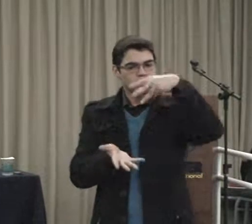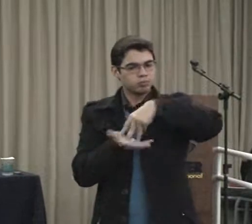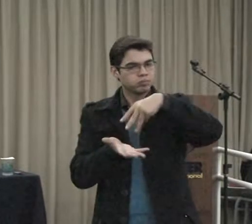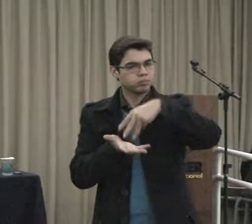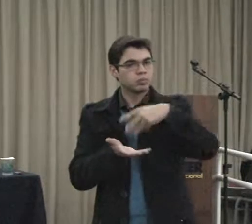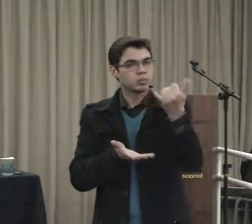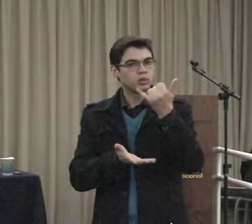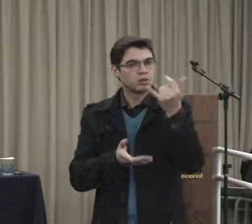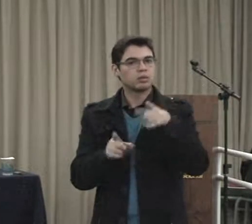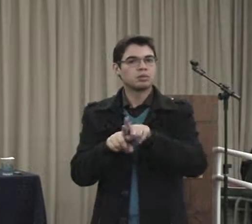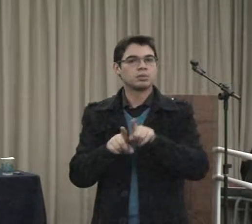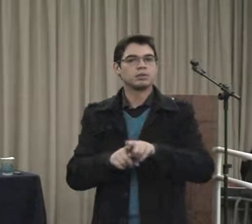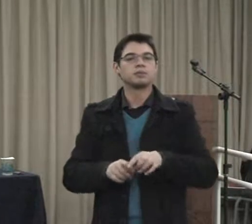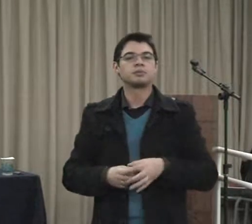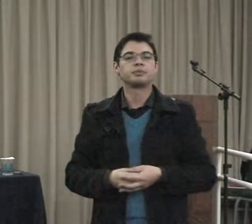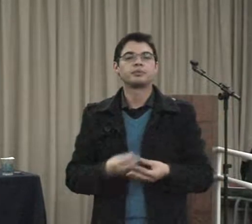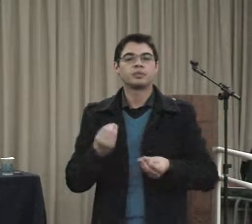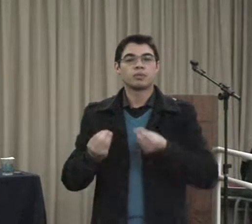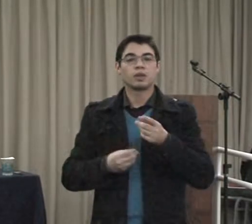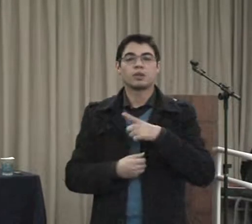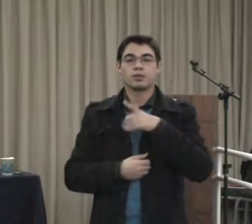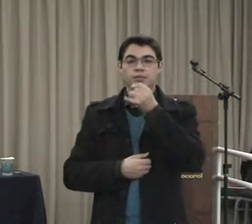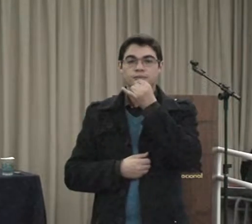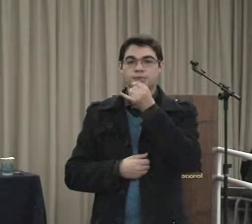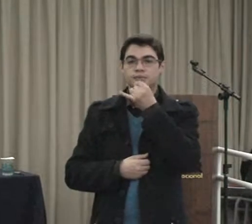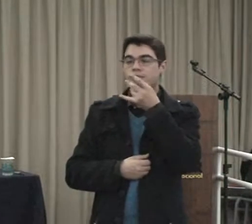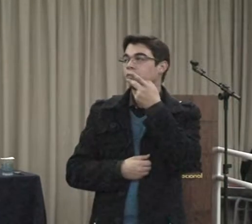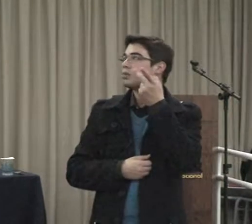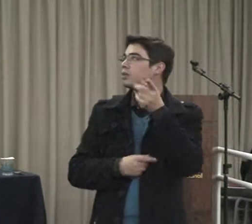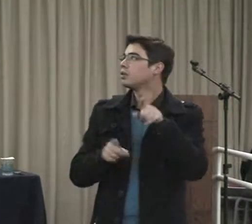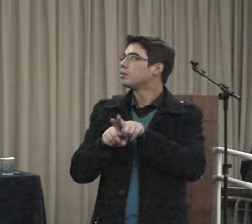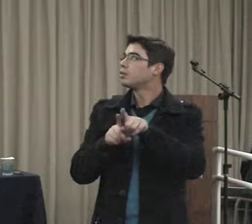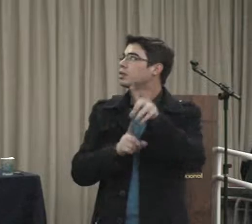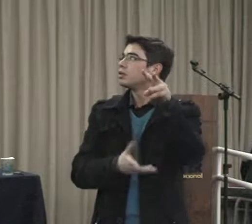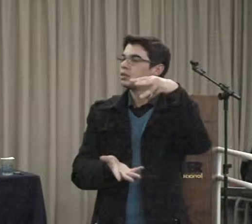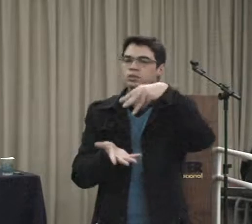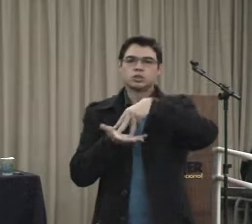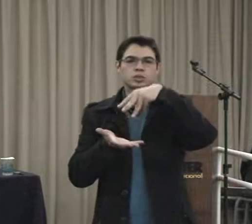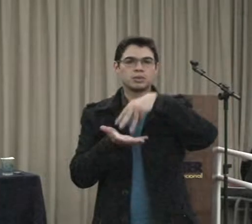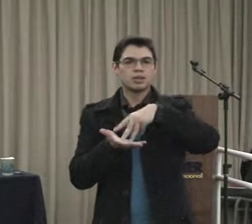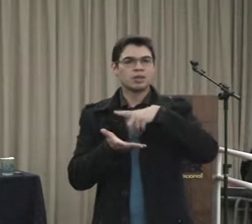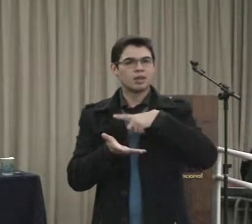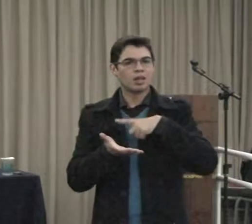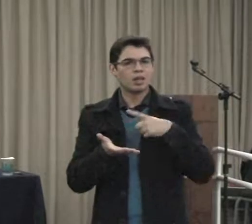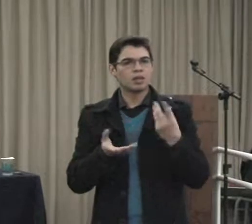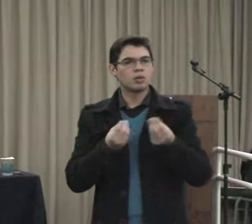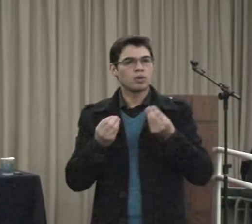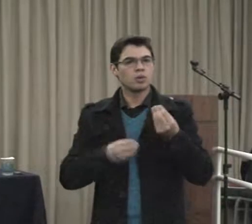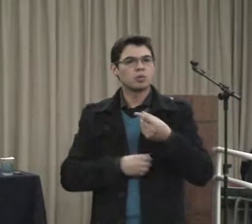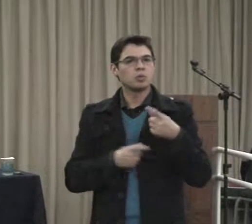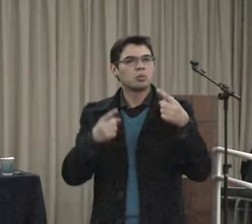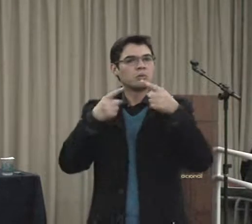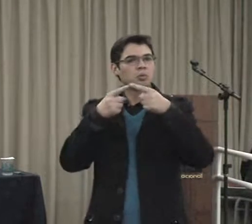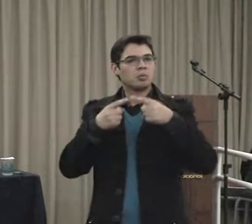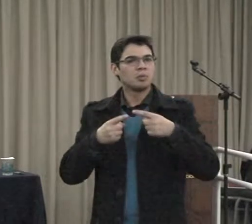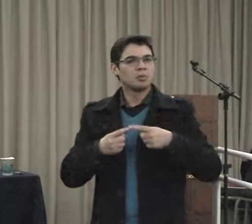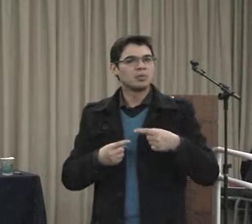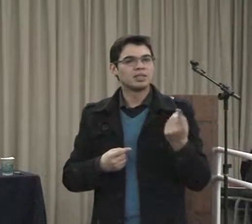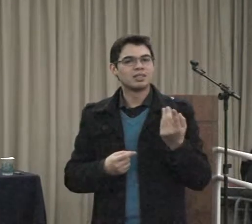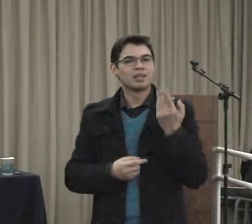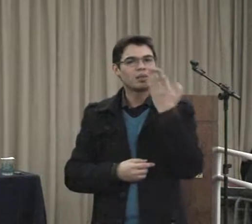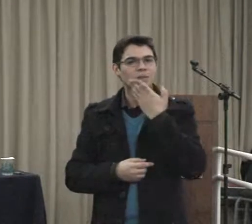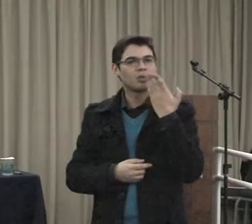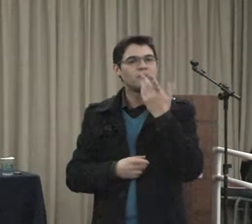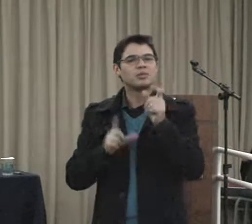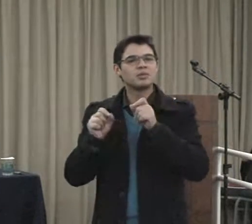vocês um pouco sobre o ponto 12 da sustentabilidade, que você fala, não, mas isso não está existindo no mundo. Tá. Ponto 12 da sustentabilidade é